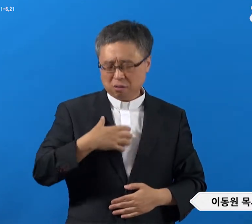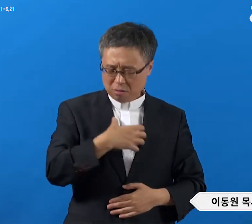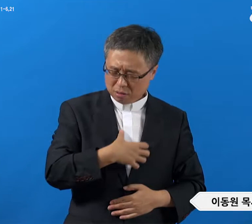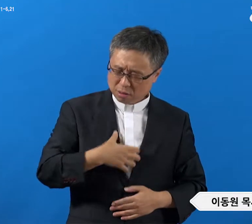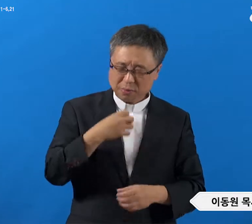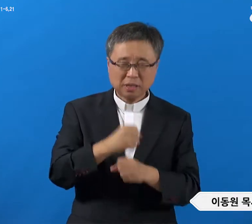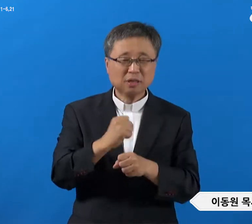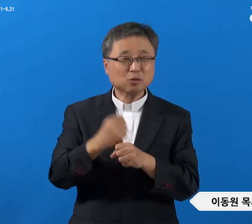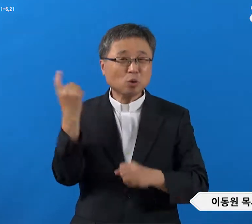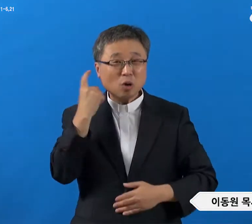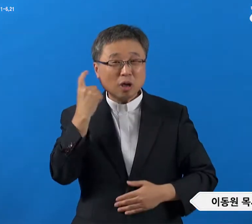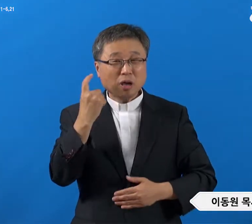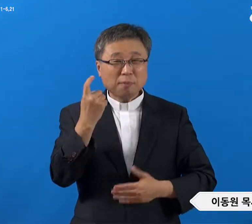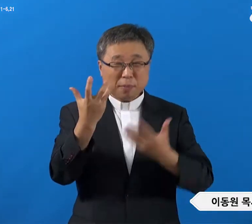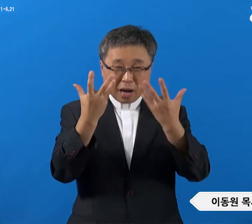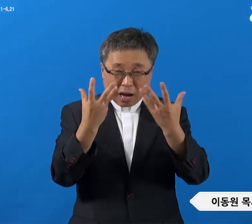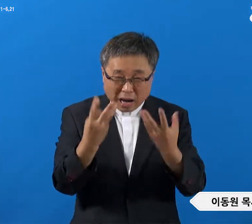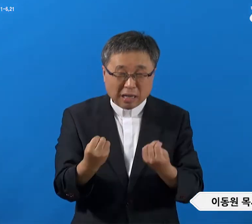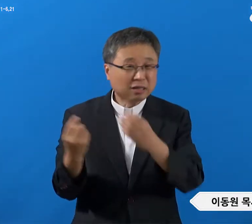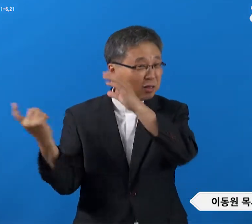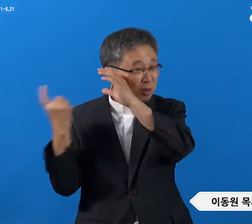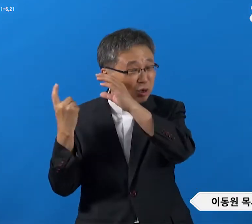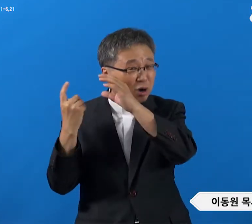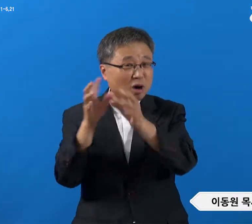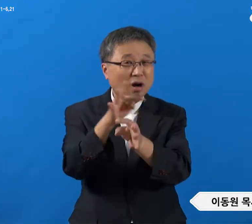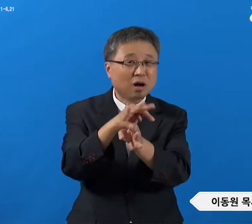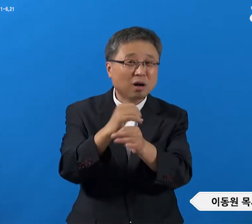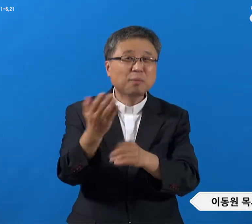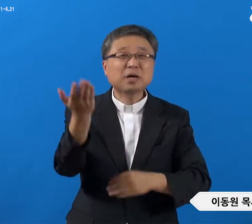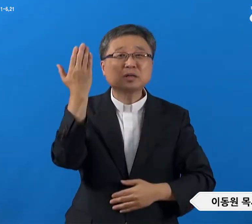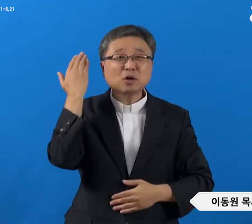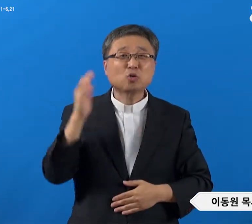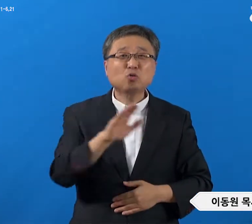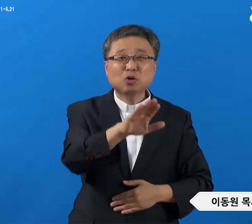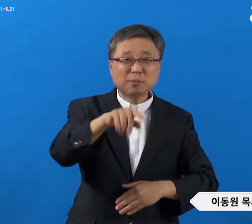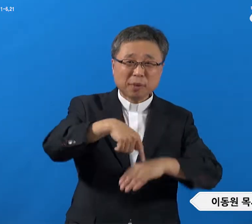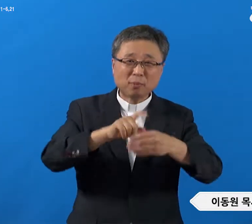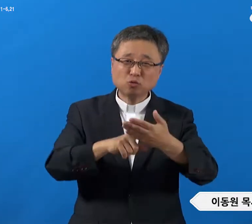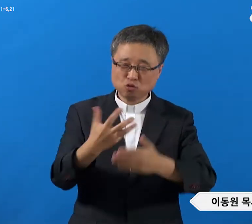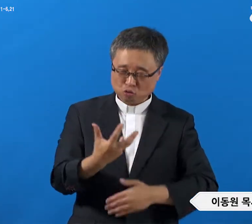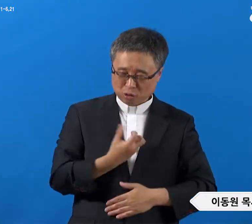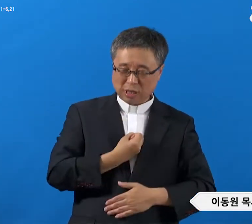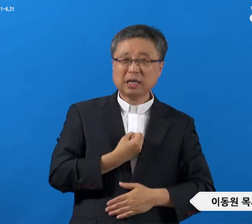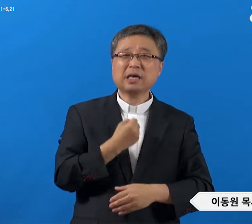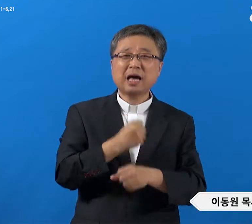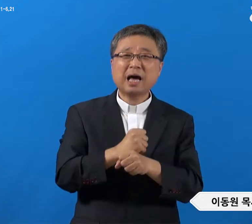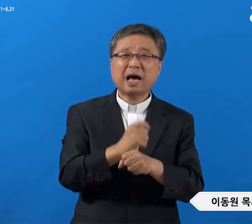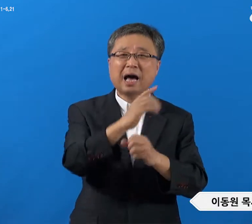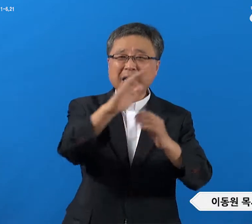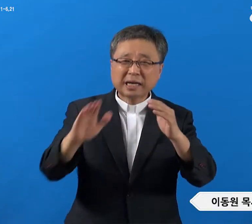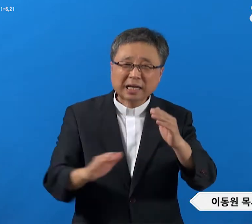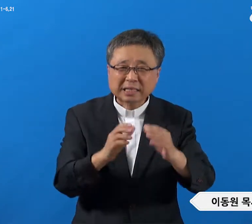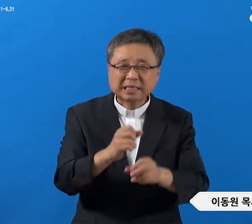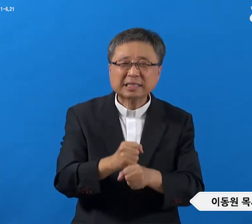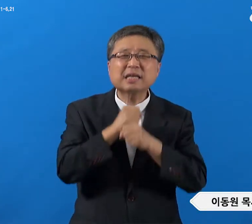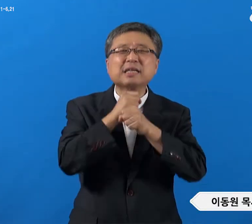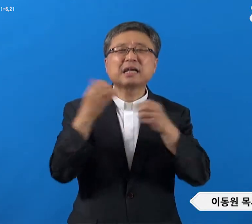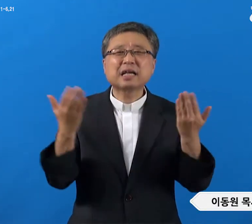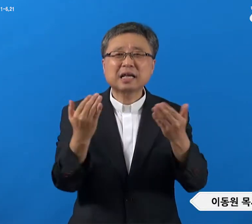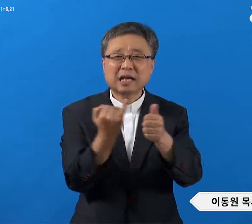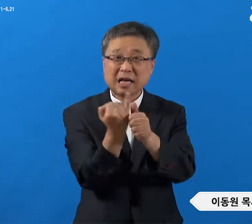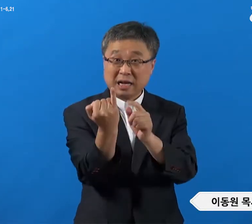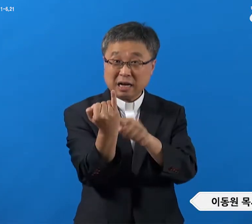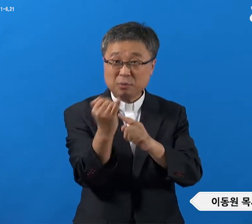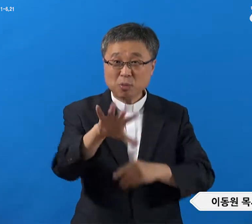계속 쏟아지고 있습니다. 바로 얼마 전에도 우리의 가슴을 충격에 몰아넣은 한 가정의 자살 사건,